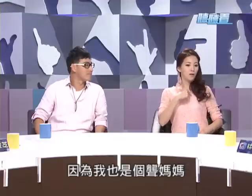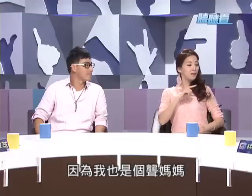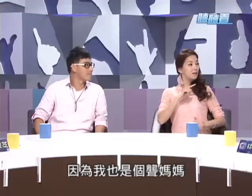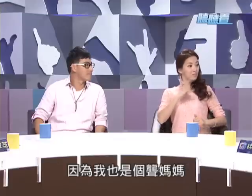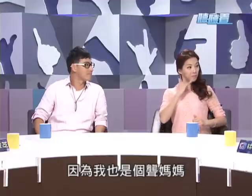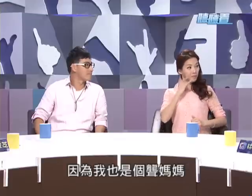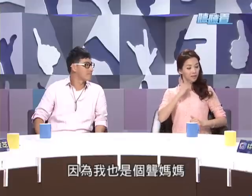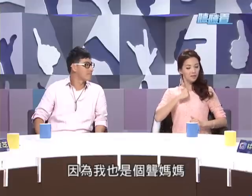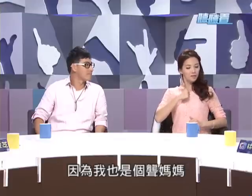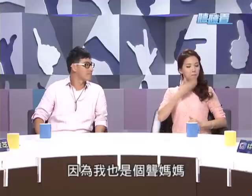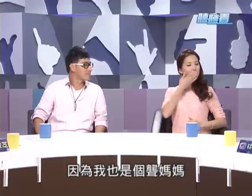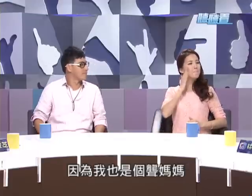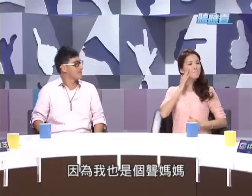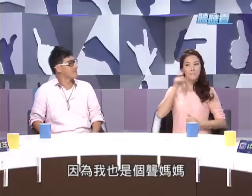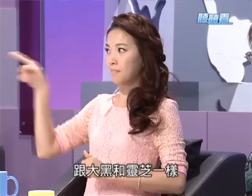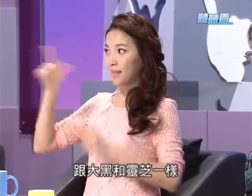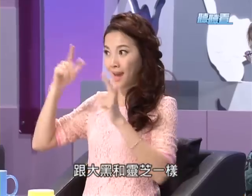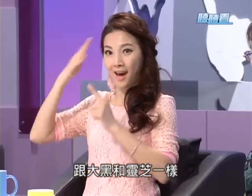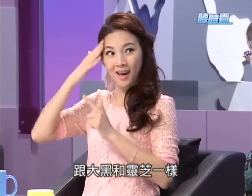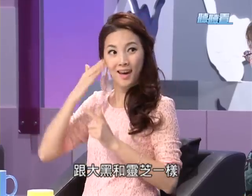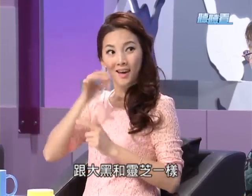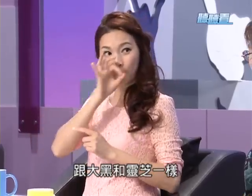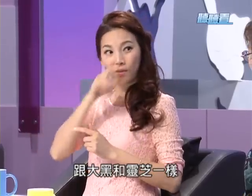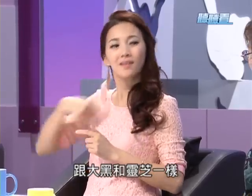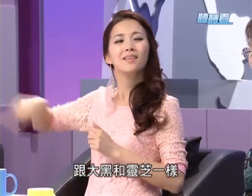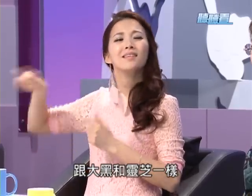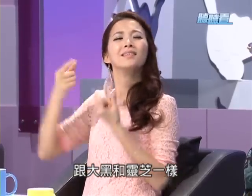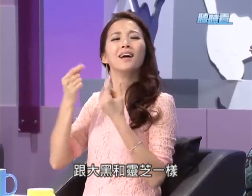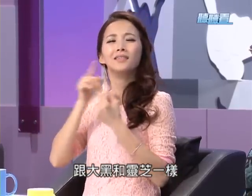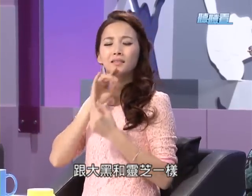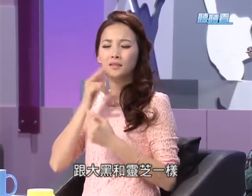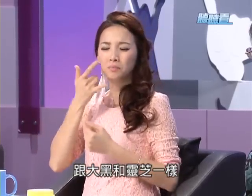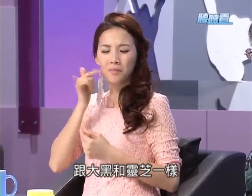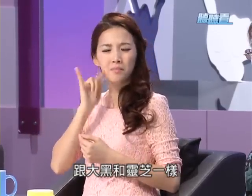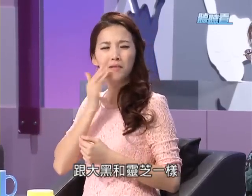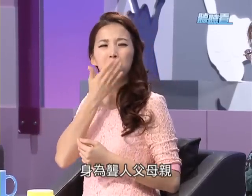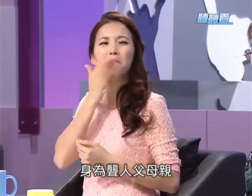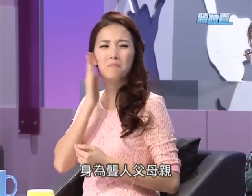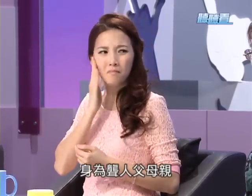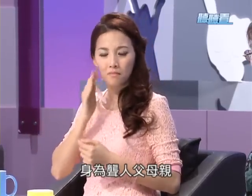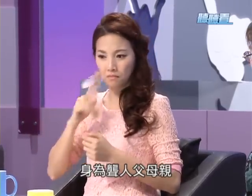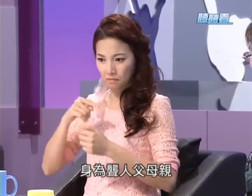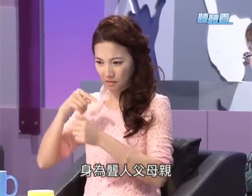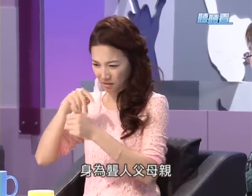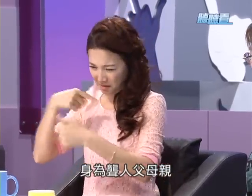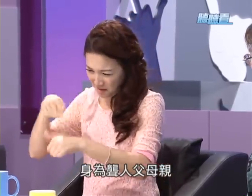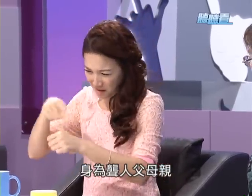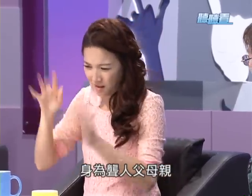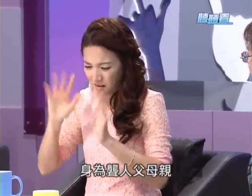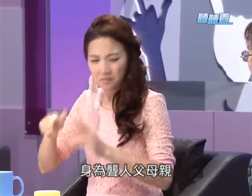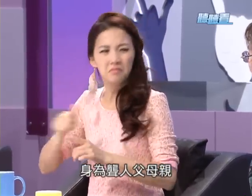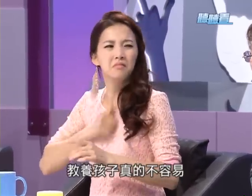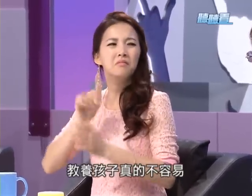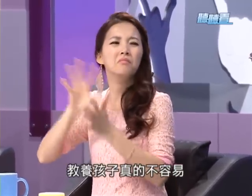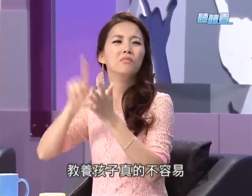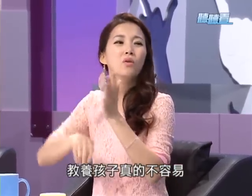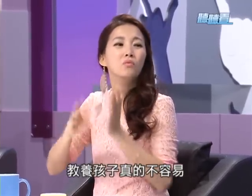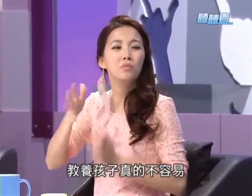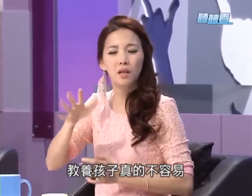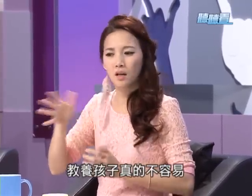是个龙妈妈，跟大黑和林芝一样，身为龙人父母亲，教养孩子真的不